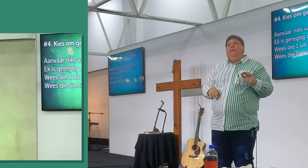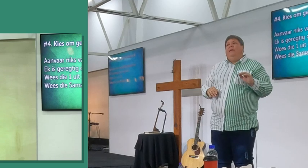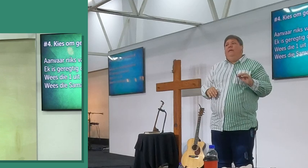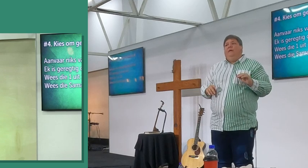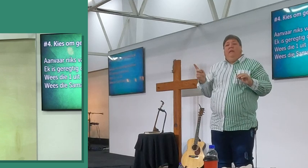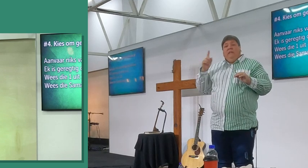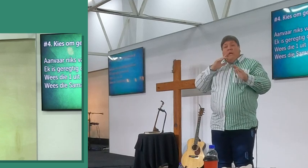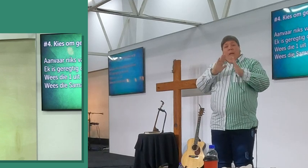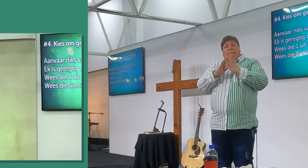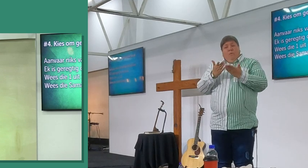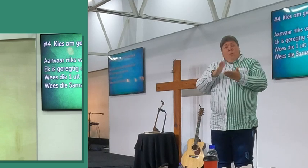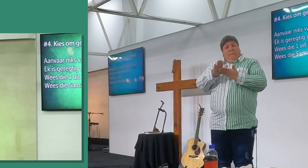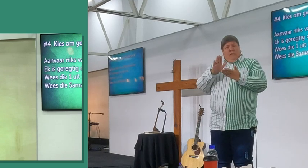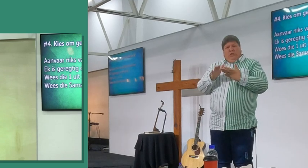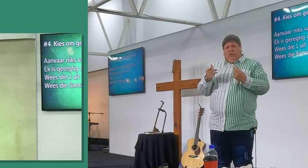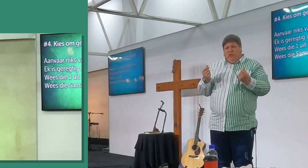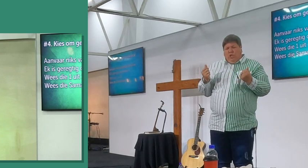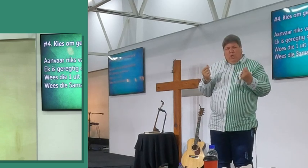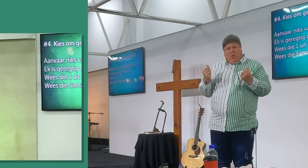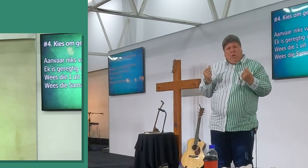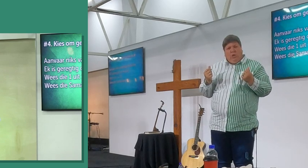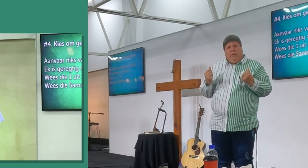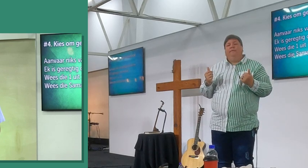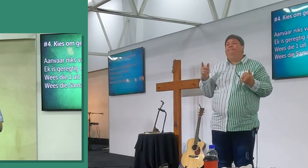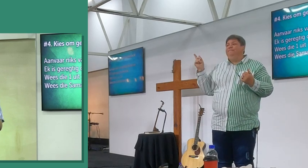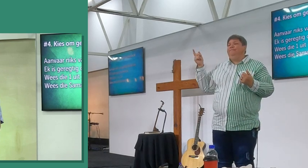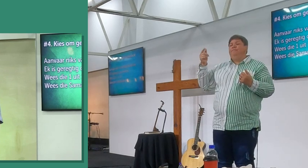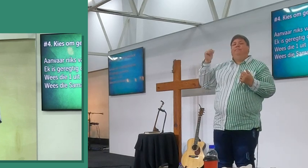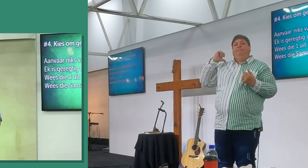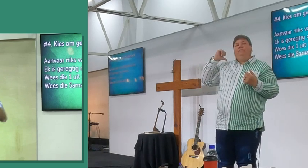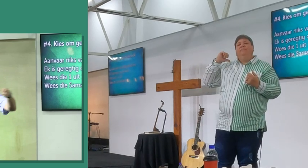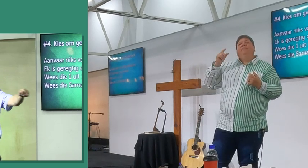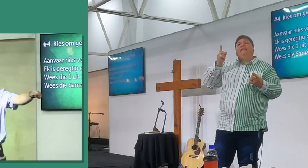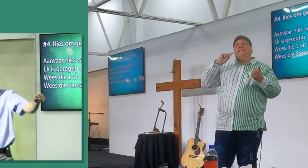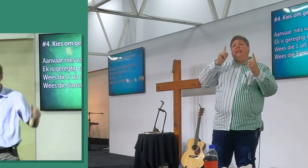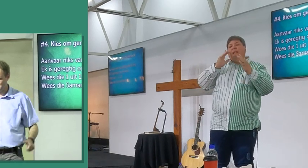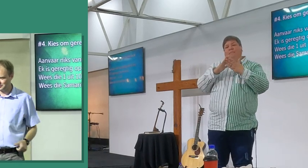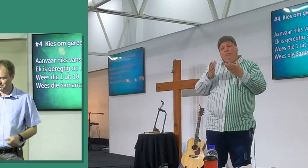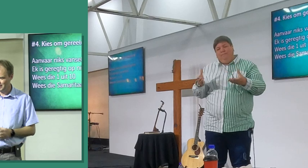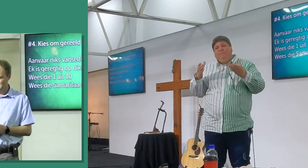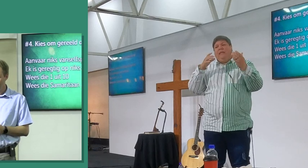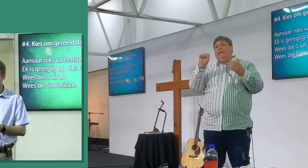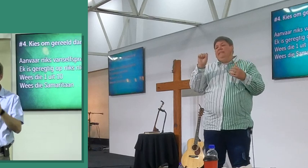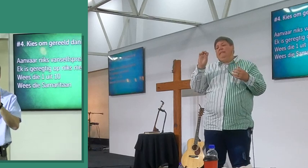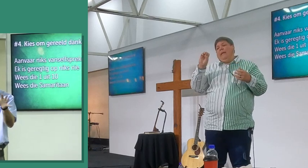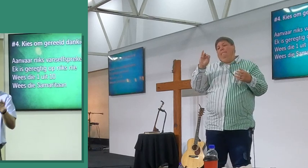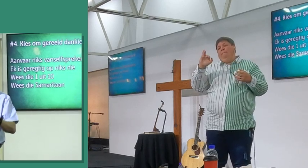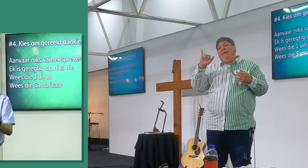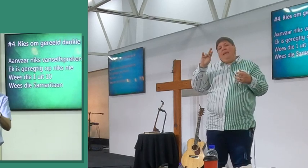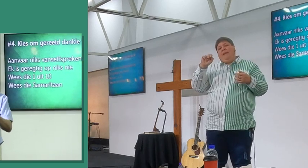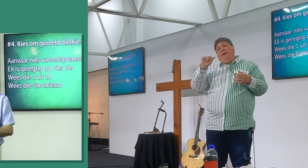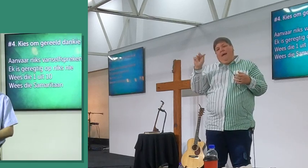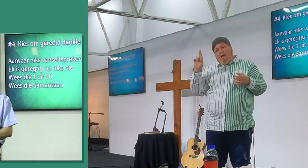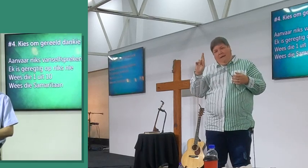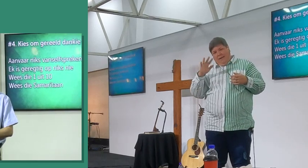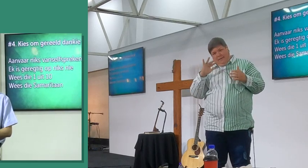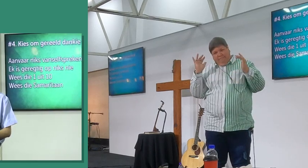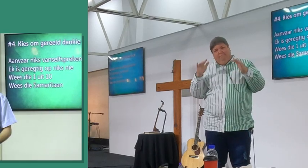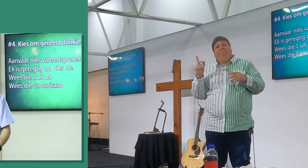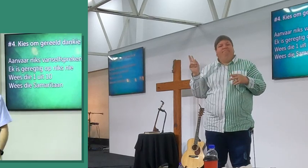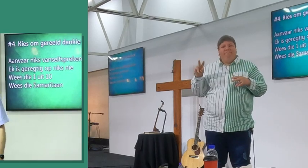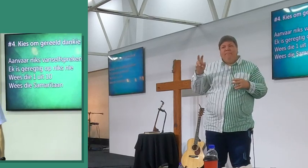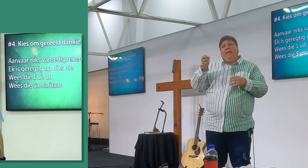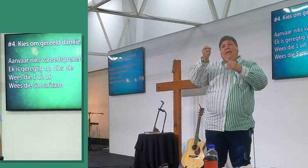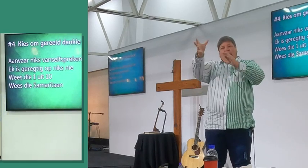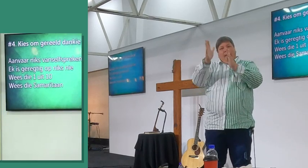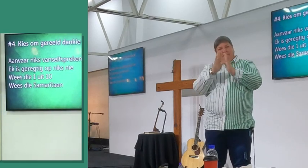want dit is een diere oefening, jy en ons bybels ter die boekies, so ek en Rian en Dome Chris, ons vat jou bybels ter die boekies na hierdie seminar toe, en ons vindt jou uit, wie is die ouwe waarom jou werk, en ons geef